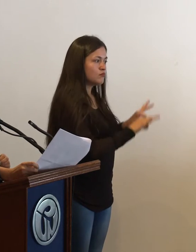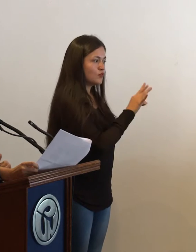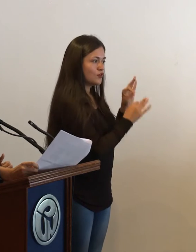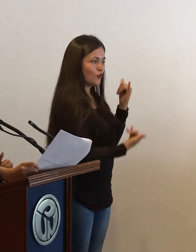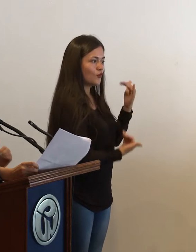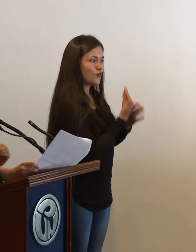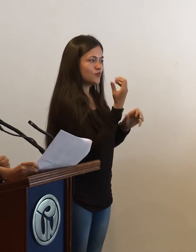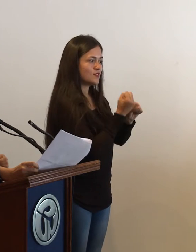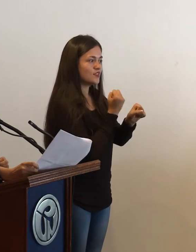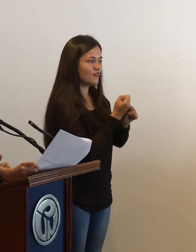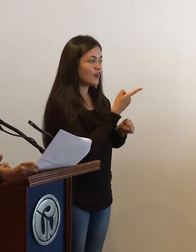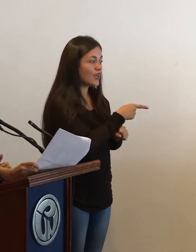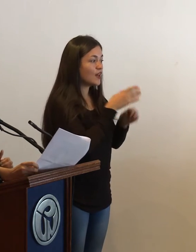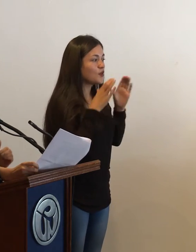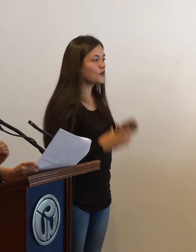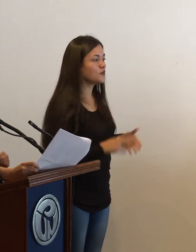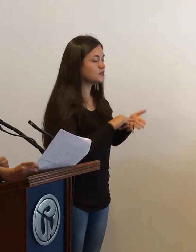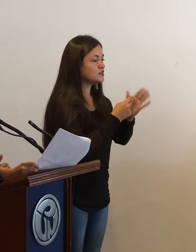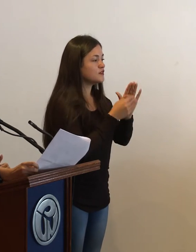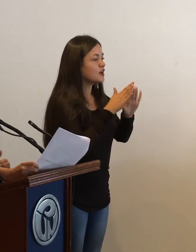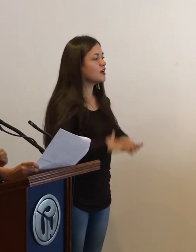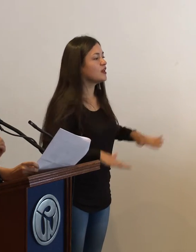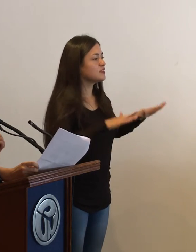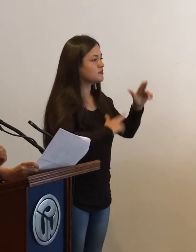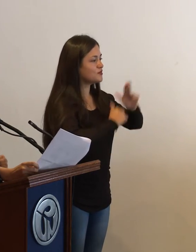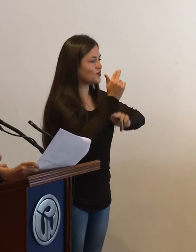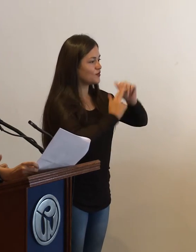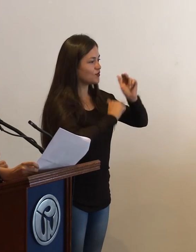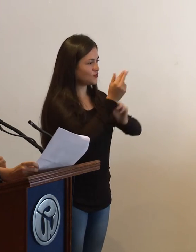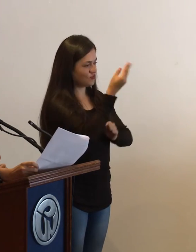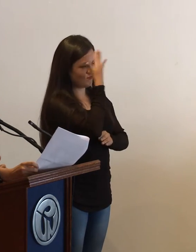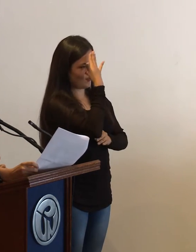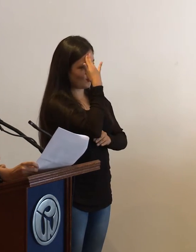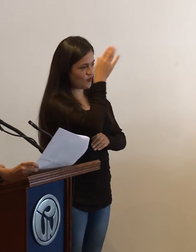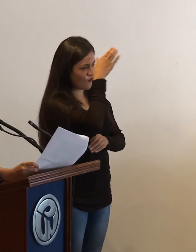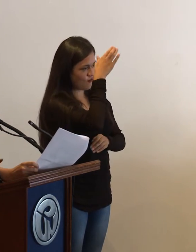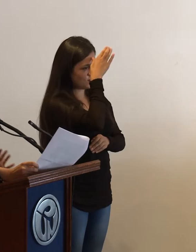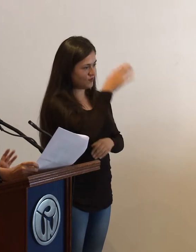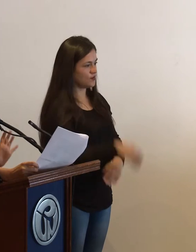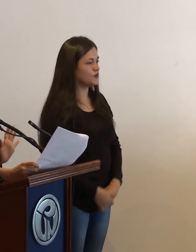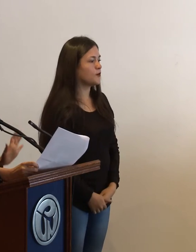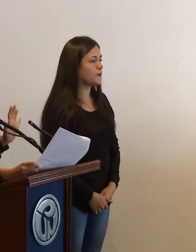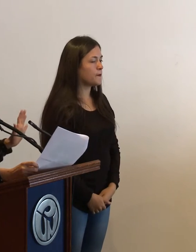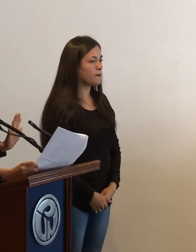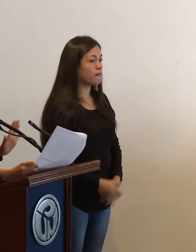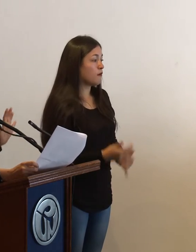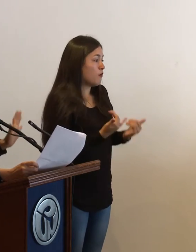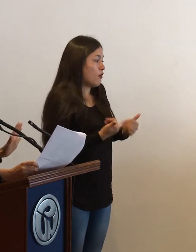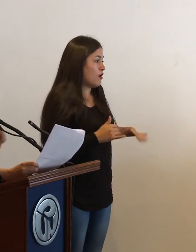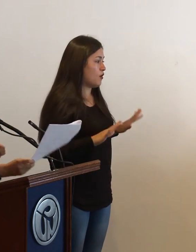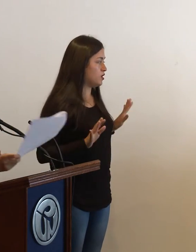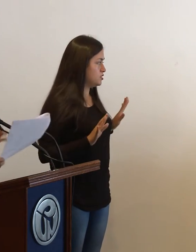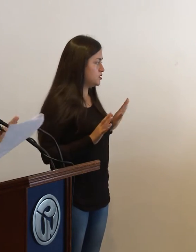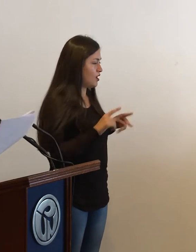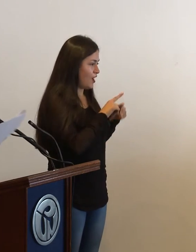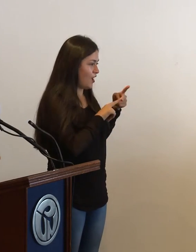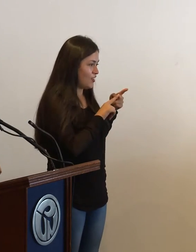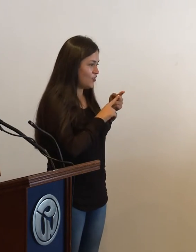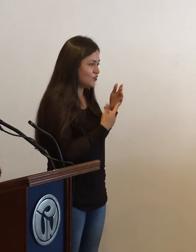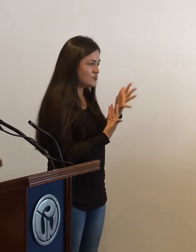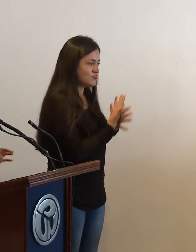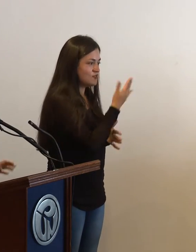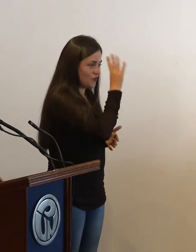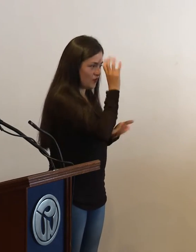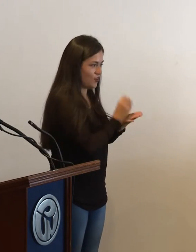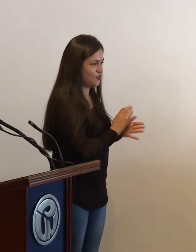se constituye en un escenario de construcción de saber y conocimiento. Por ahora, estos